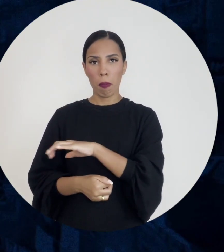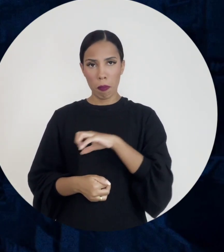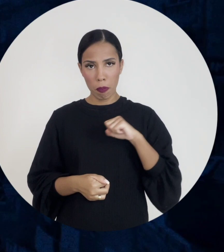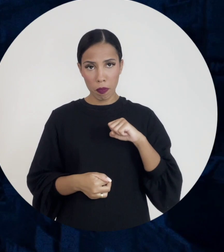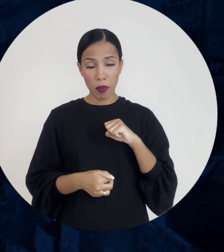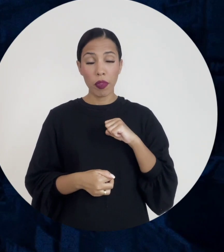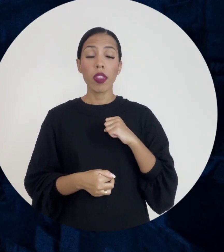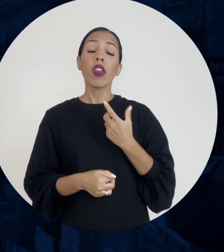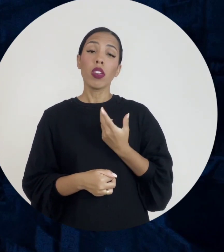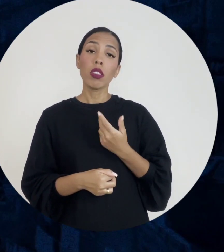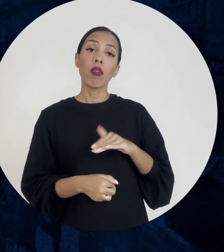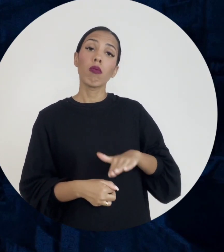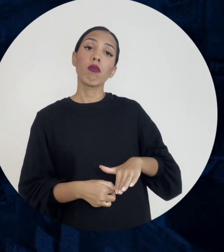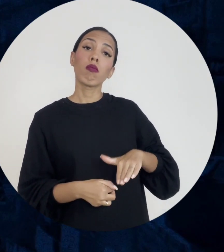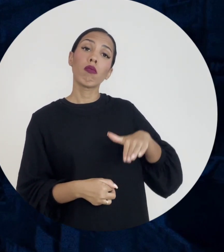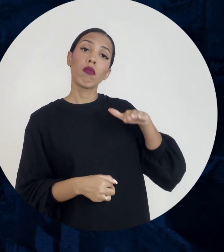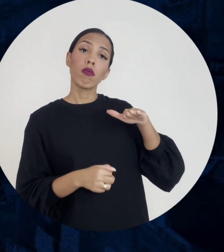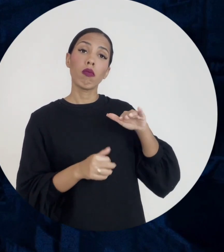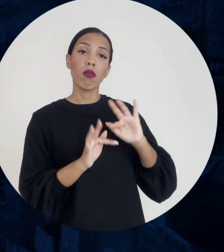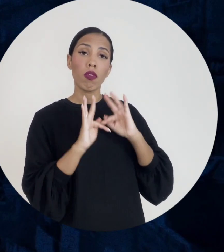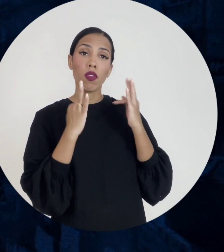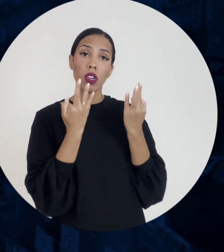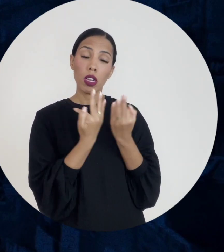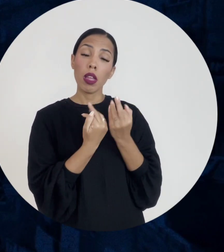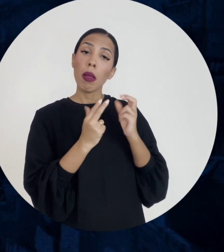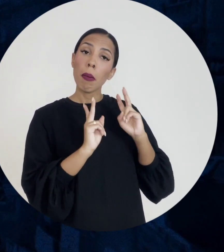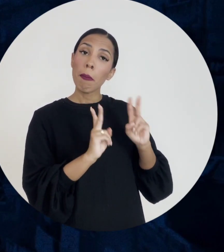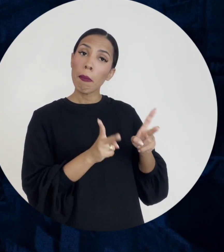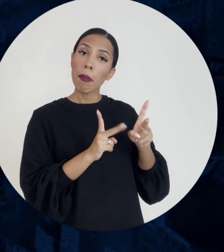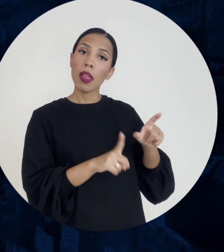essa família, lá em Heriotaba,